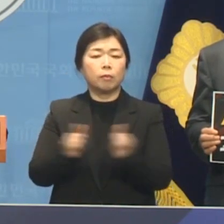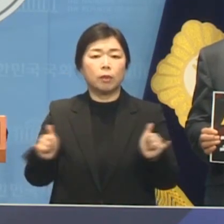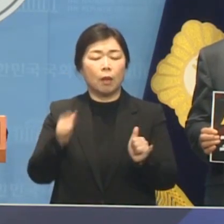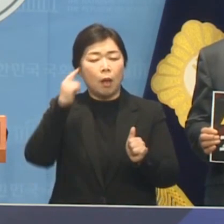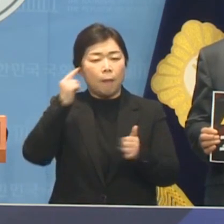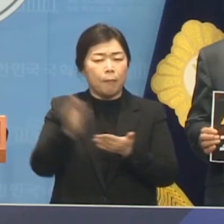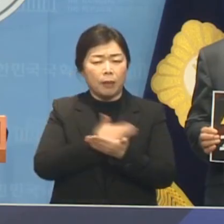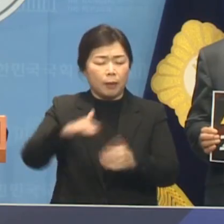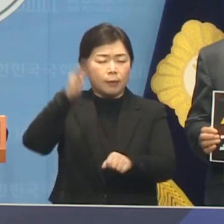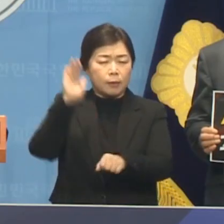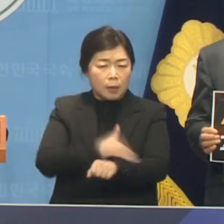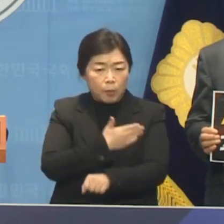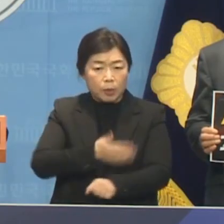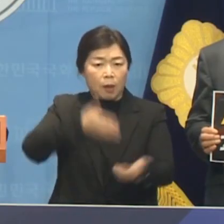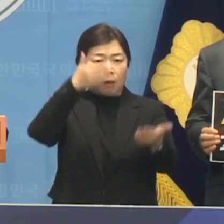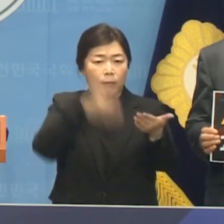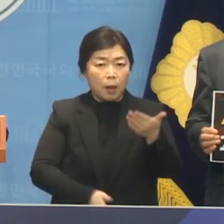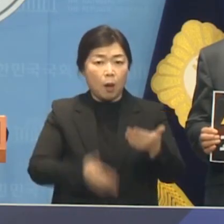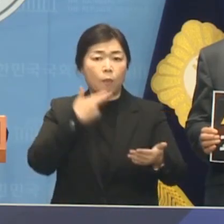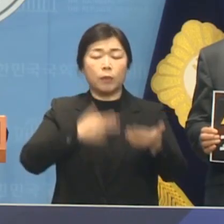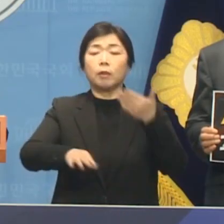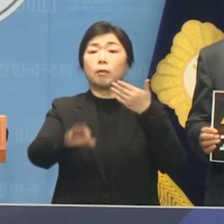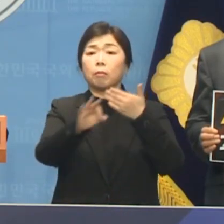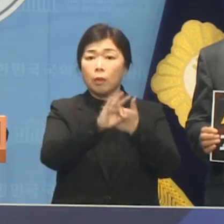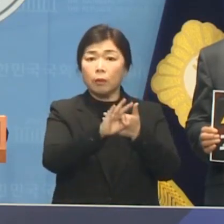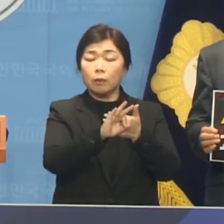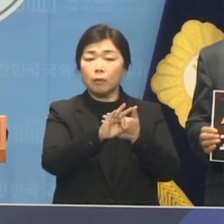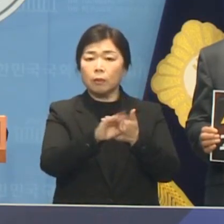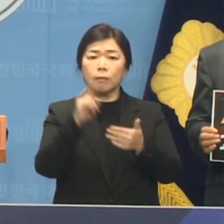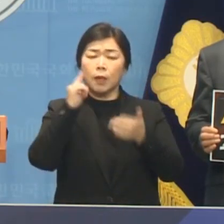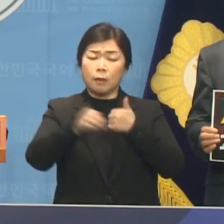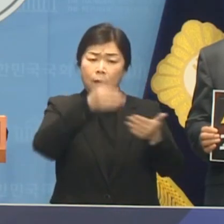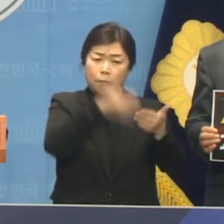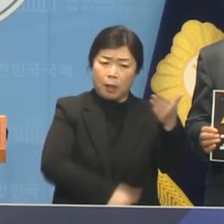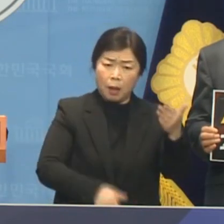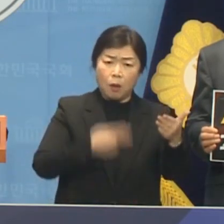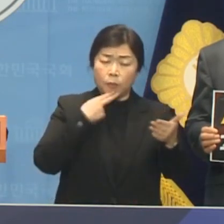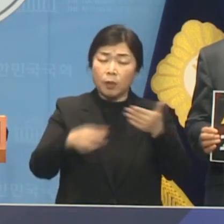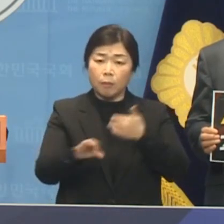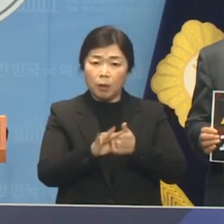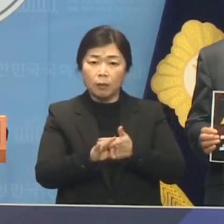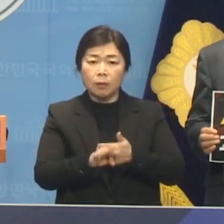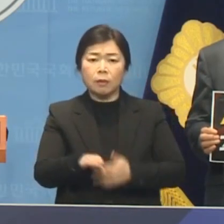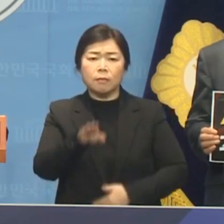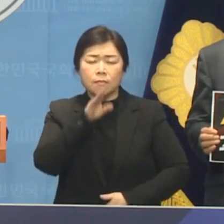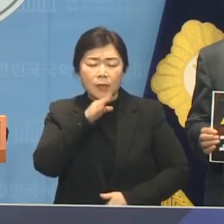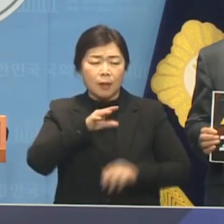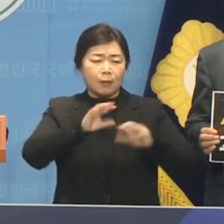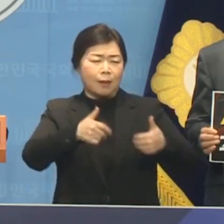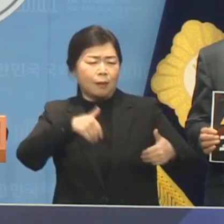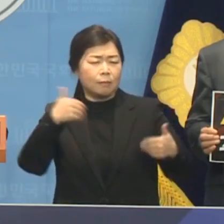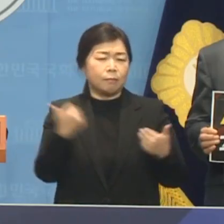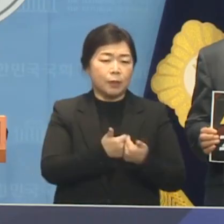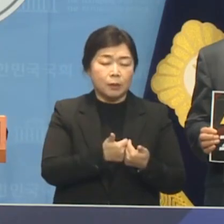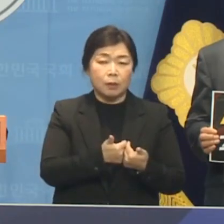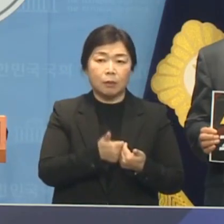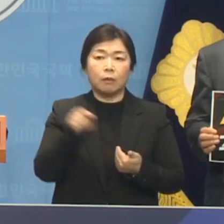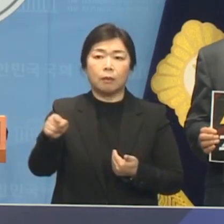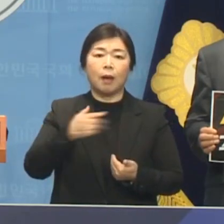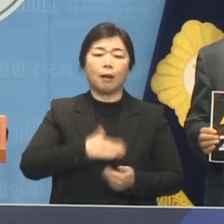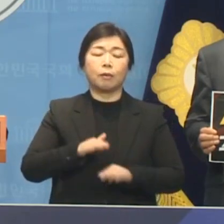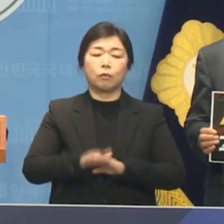판단하여 각하하지 않는다면 만고의 역적이 될 수 있음도 알아야 할